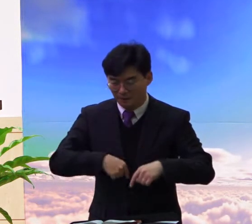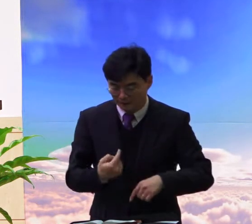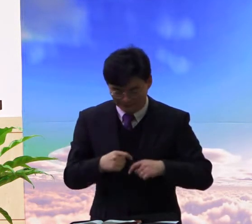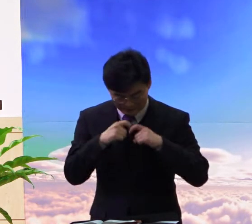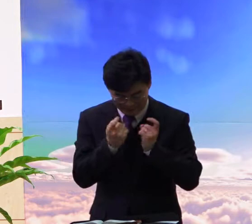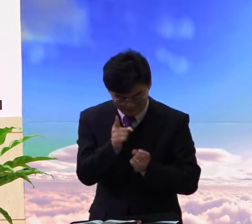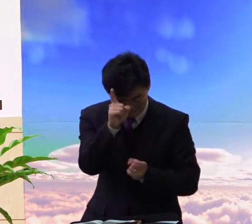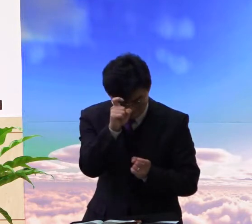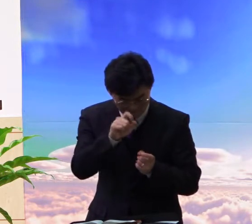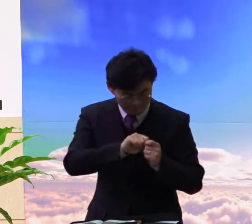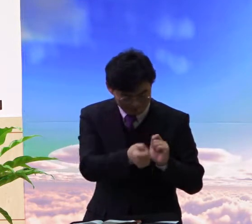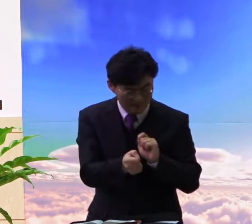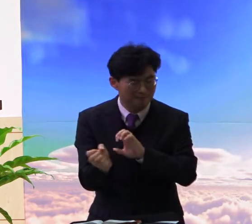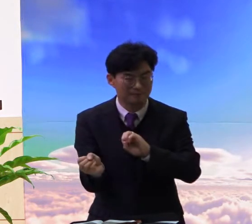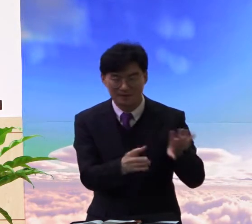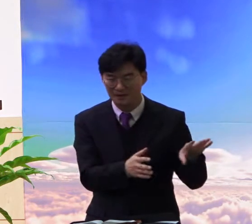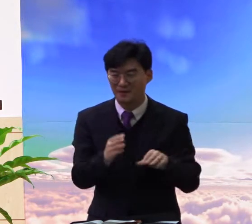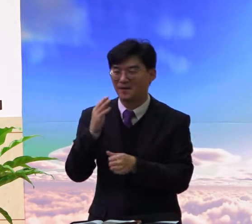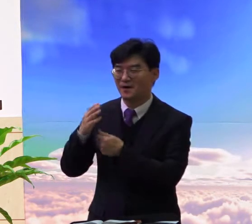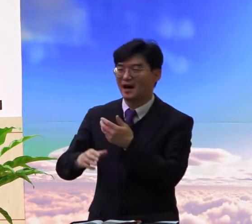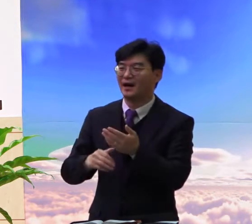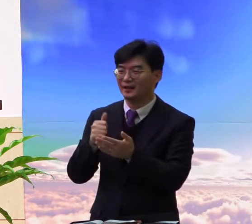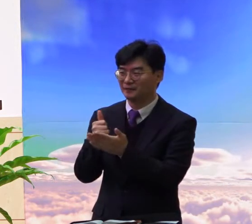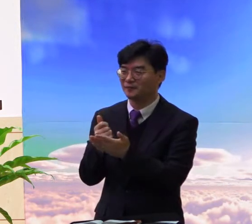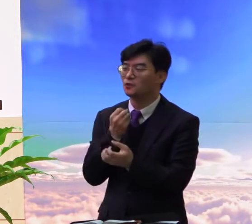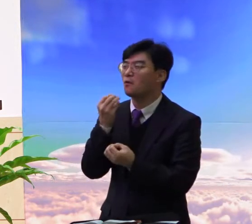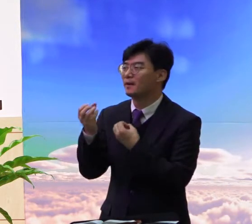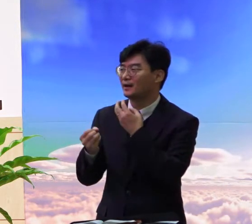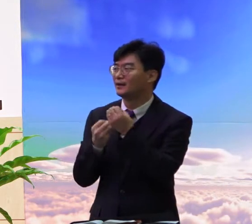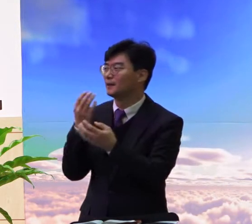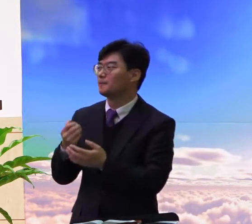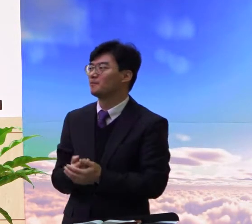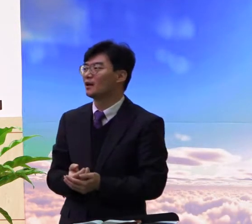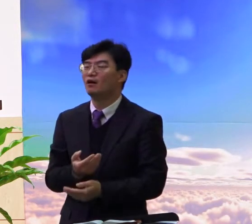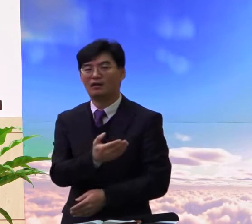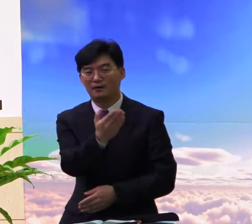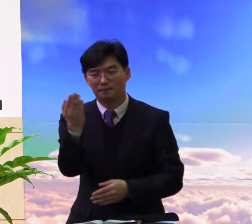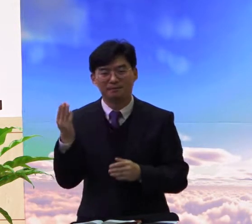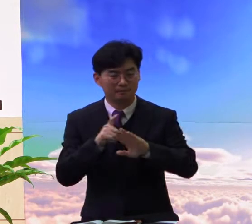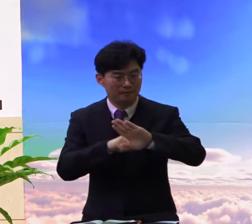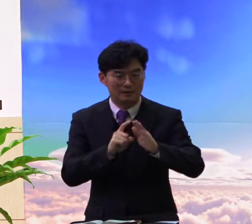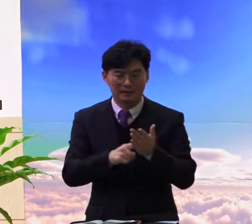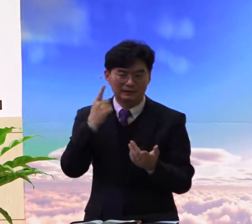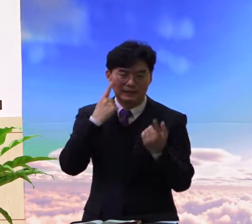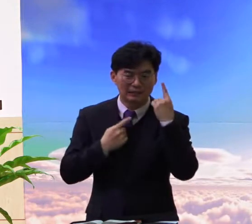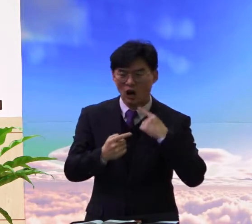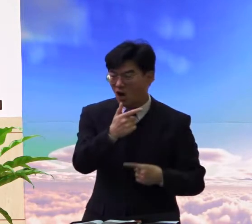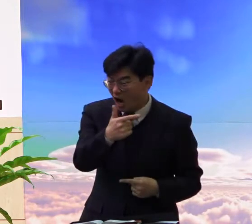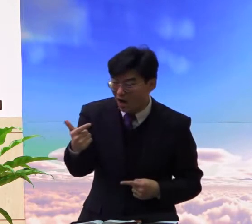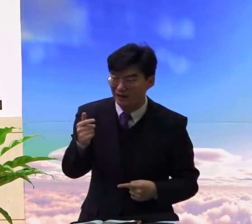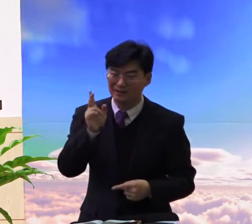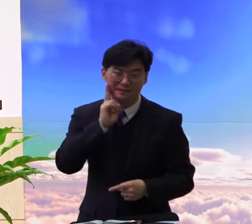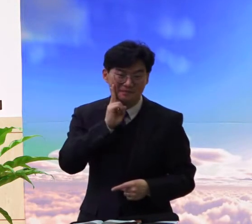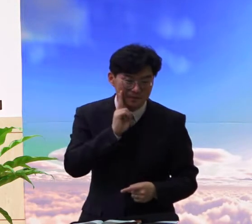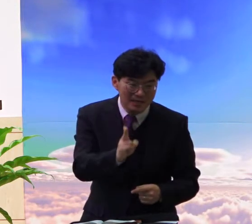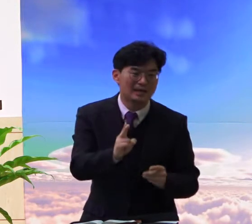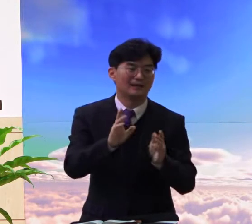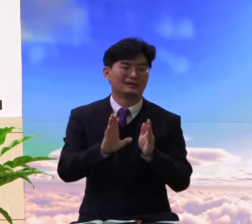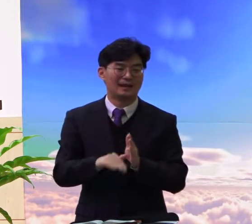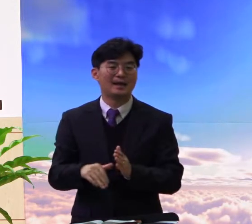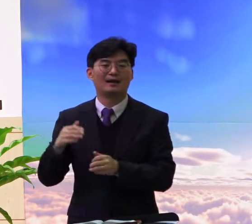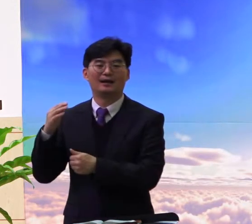것입니다. 그래서 하나님께서 원하시는 제물은 찢겨진 심령이라고 했습니다. 하나님은 찢겨지고